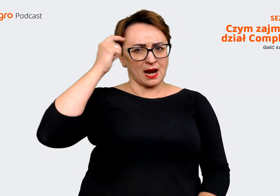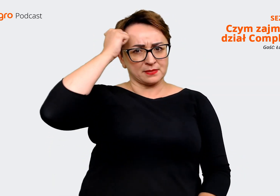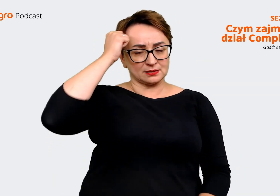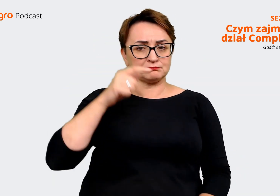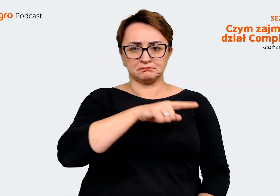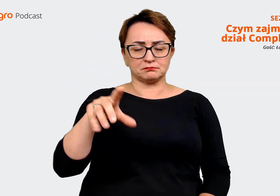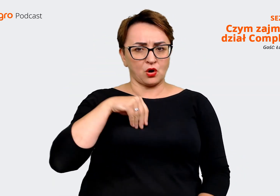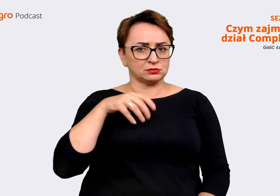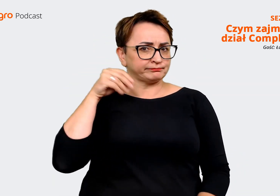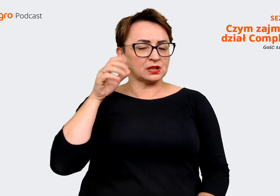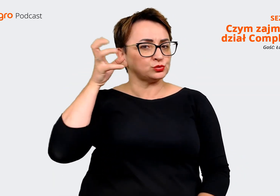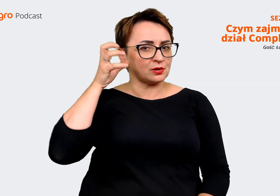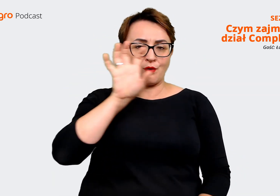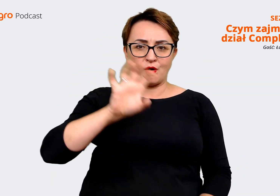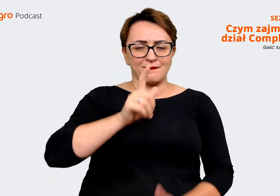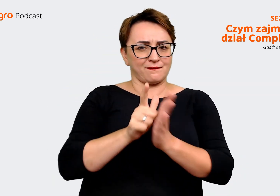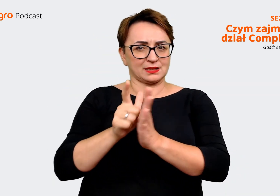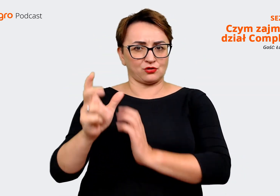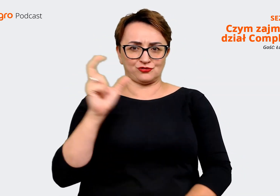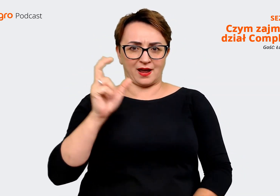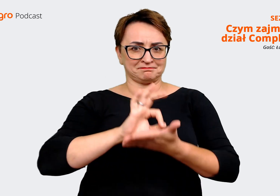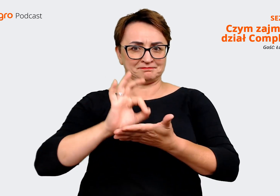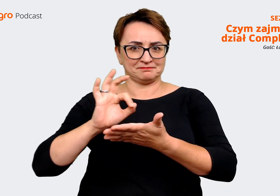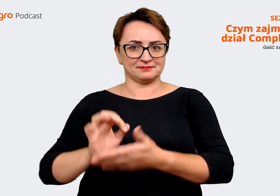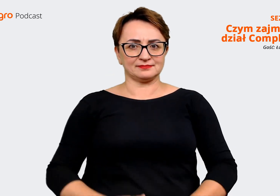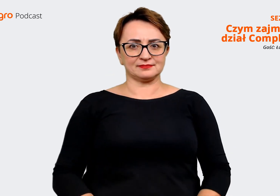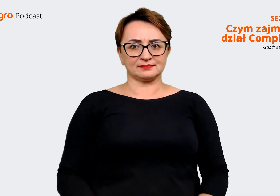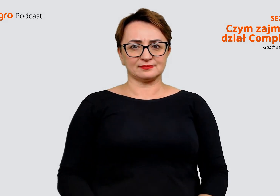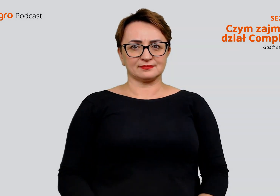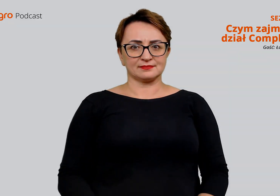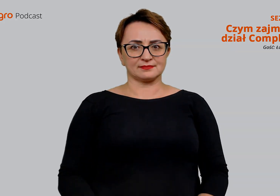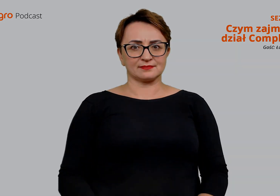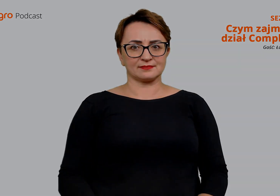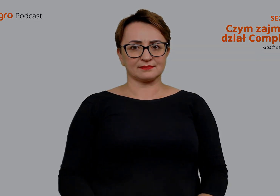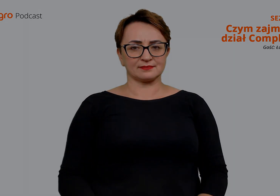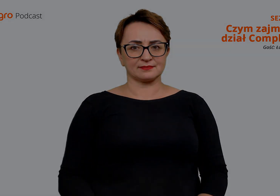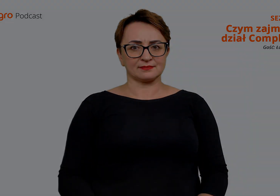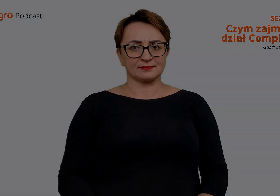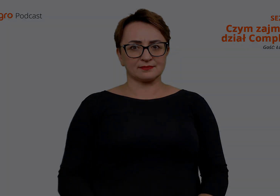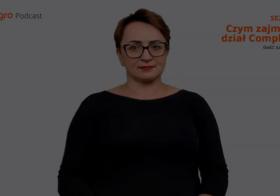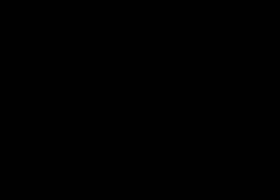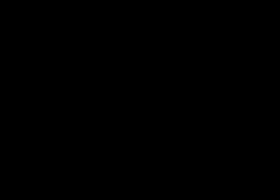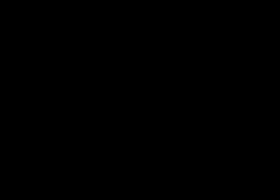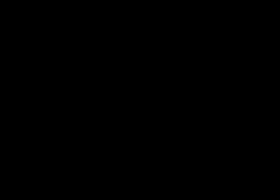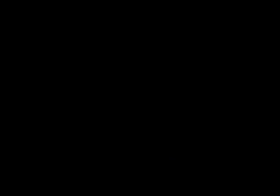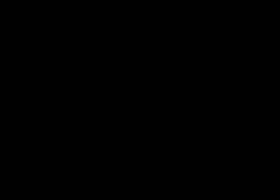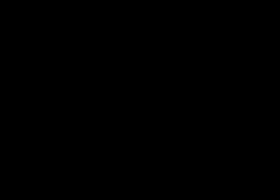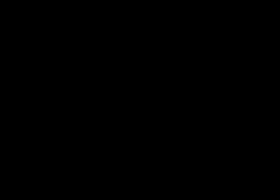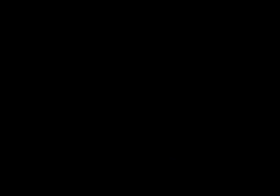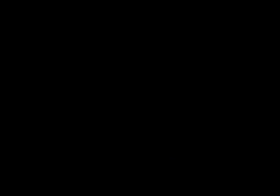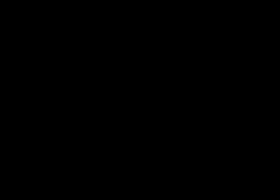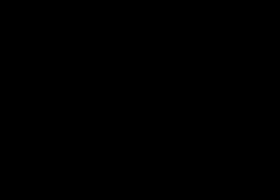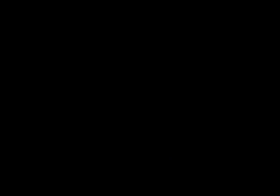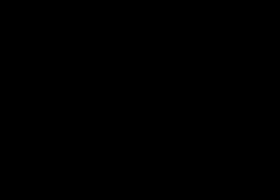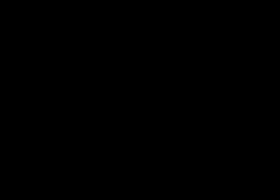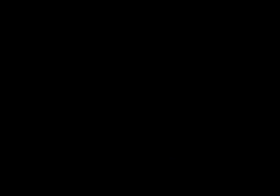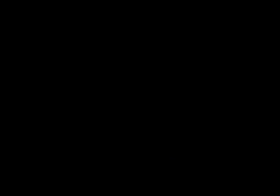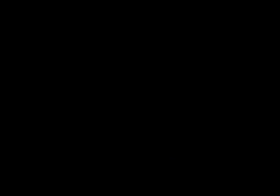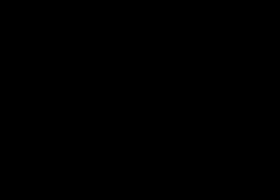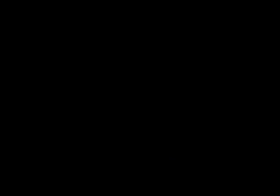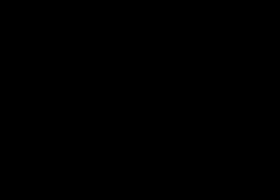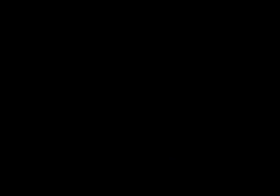nami do końca, to pewnie jesteście głodni, aby usłyszeć więcej. Sprawdźcie linki w opisie odcinka i śledźcie nasz podcast w ulubionej aplikacji, aby